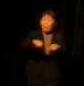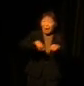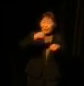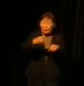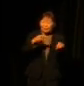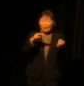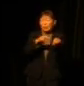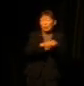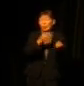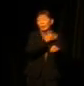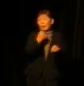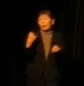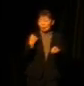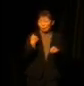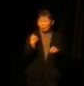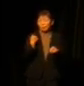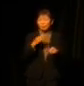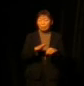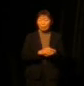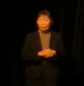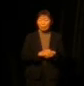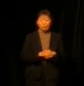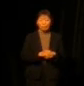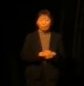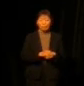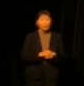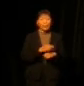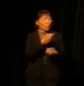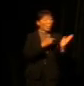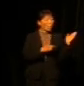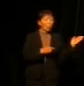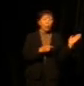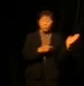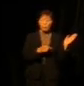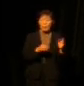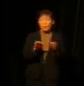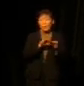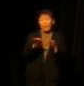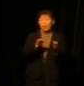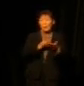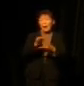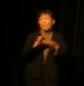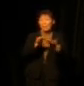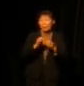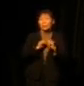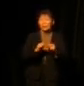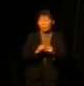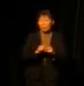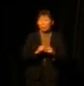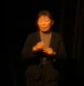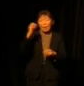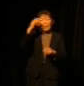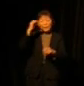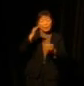には太陽電池にもあって、ね、これでね、対応できる、こういったのをね、売ってますので、家電量販